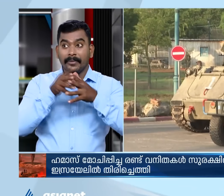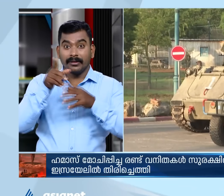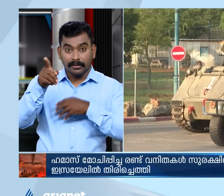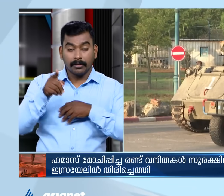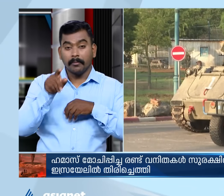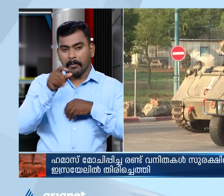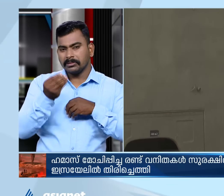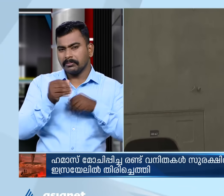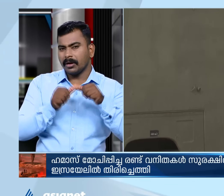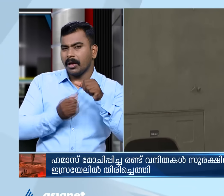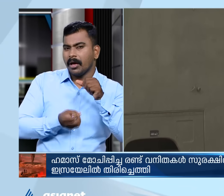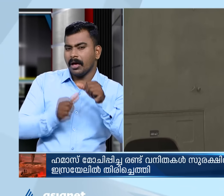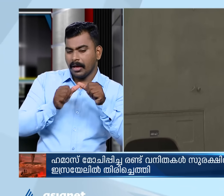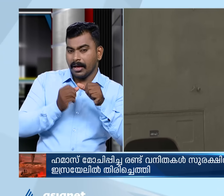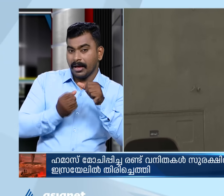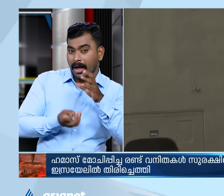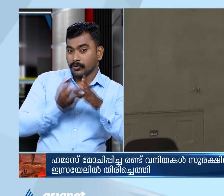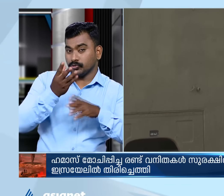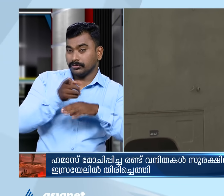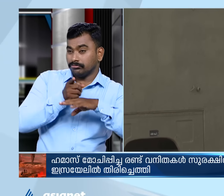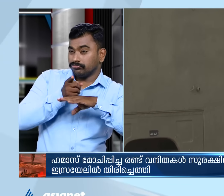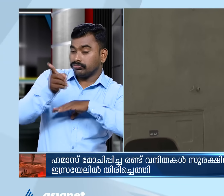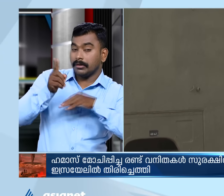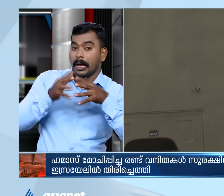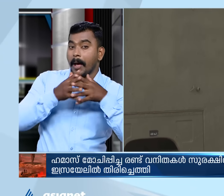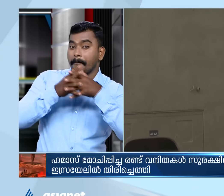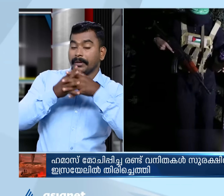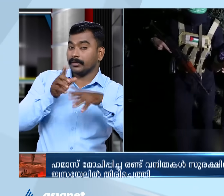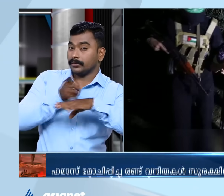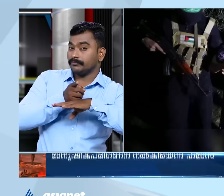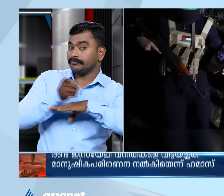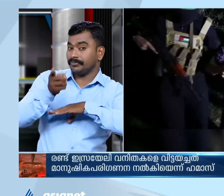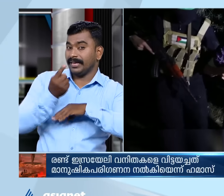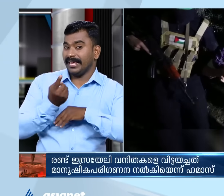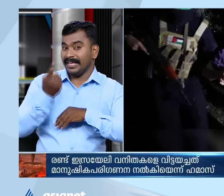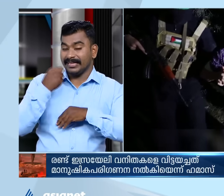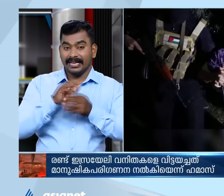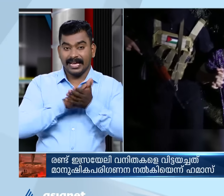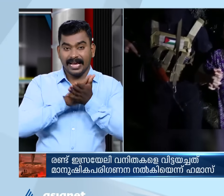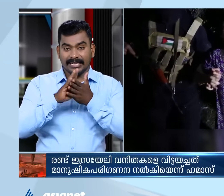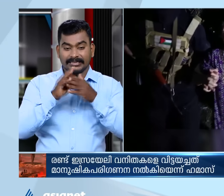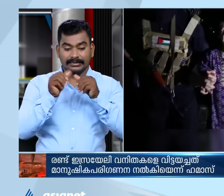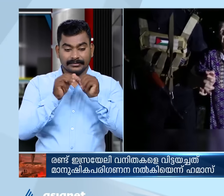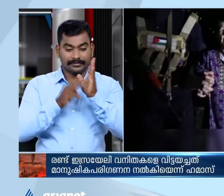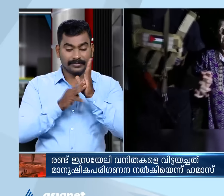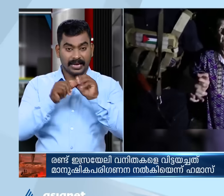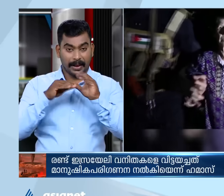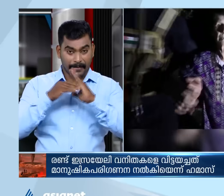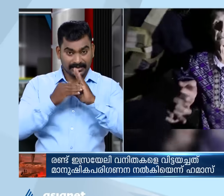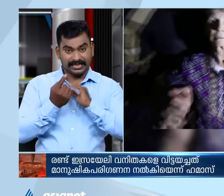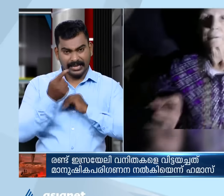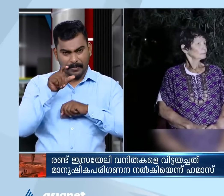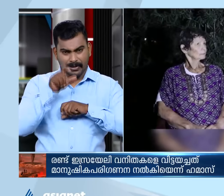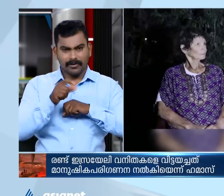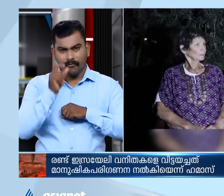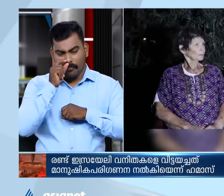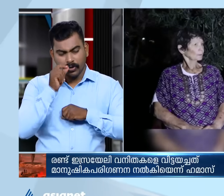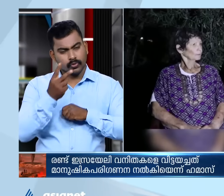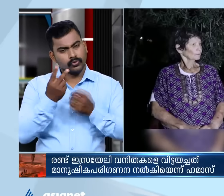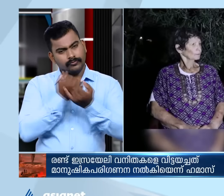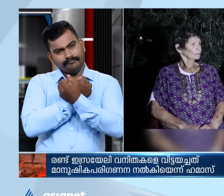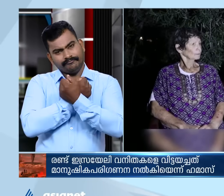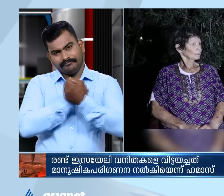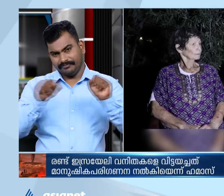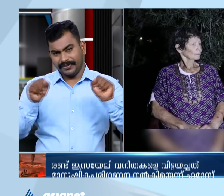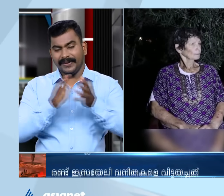അനുകൂല സംഘങ്ങൾ ആക്രമണം നടത്തിയതായി വൈറ്റ് ഹൌസ് അറിയിച്ചു. ഹമാസ് ഇന്നലെ മോചിപ്പിച്ച രണ്ട് വനിതകൾ സുരക്ഷിതരായി ഇസ്രയേലിലെത്തി.